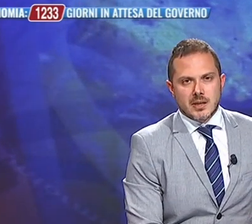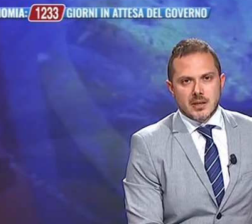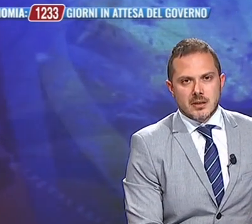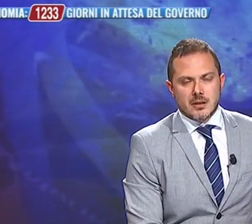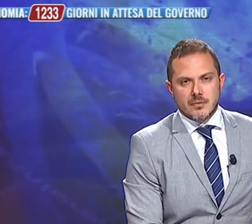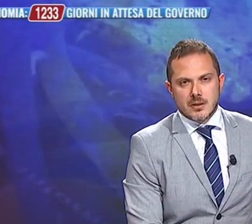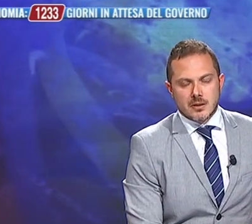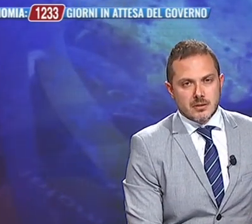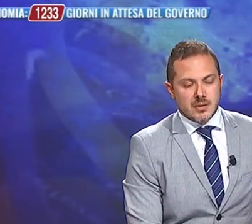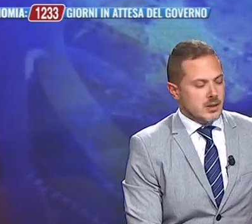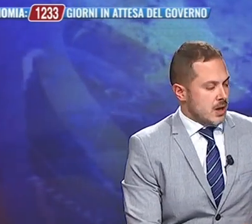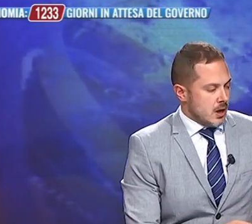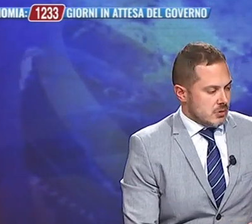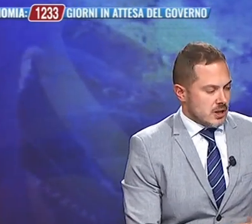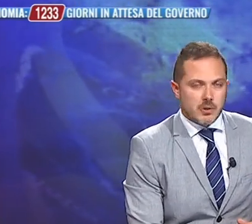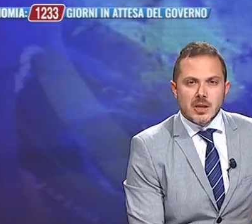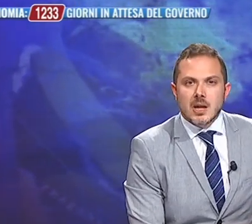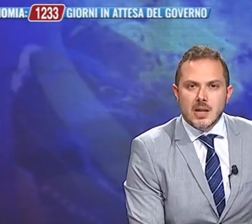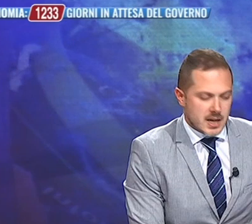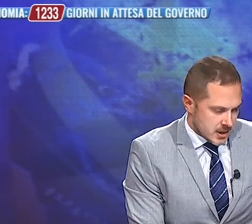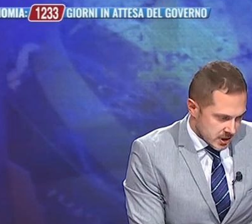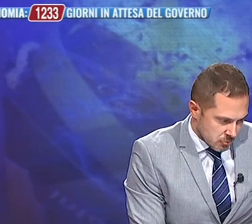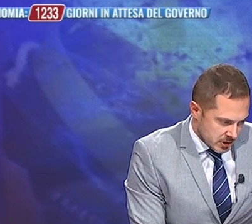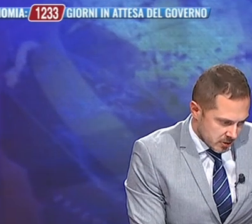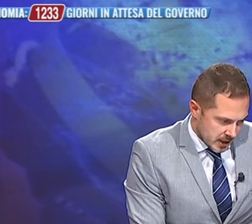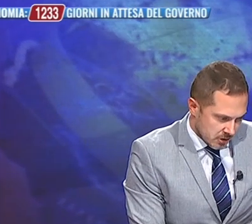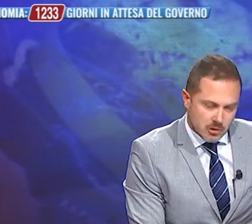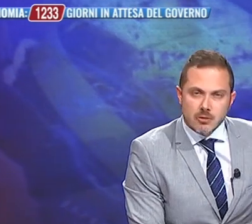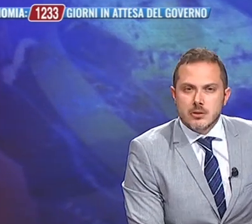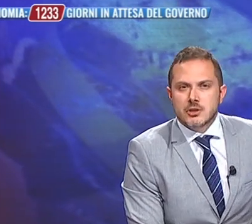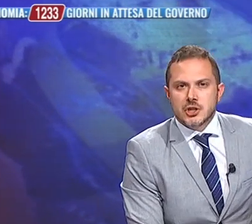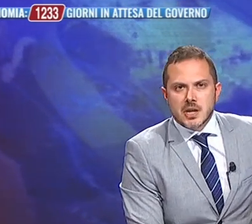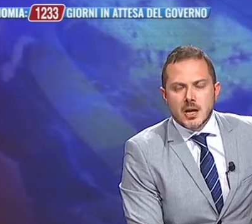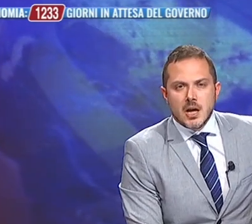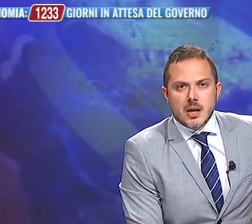trova in fin di vita. Questa quindi la situazione alle